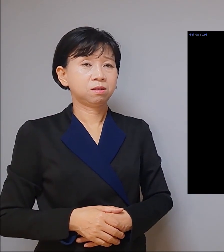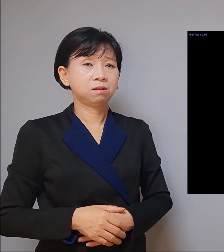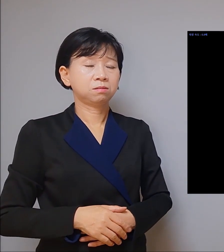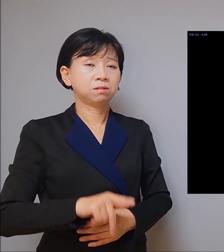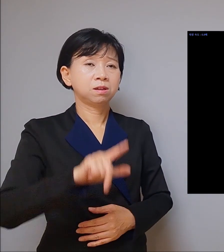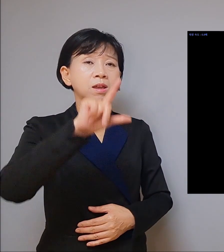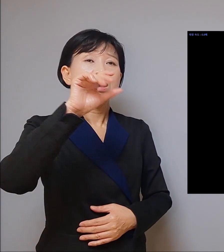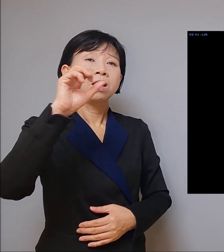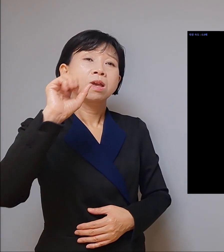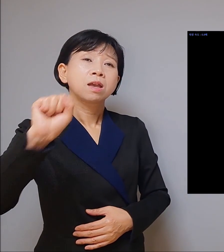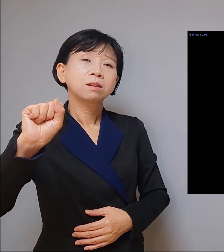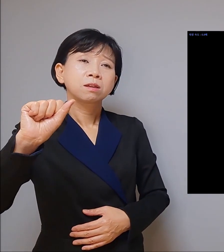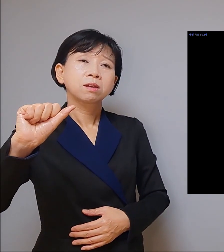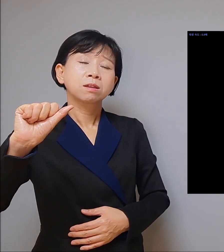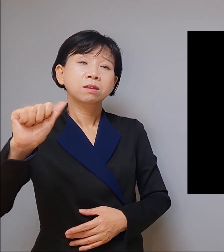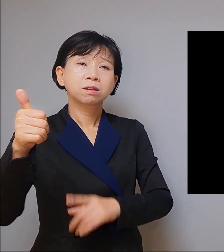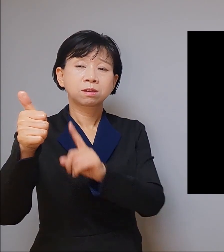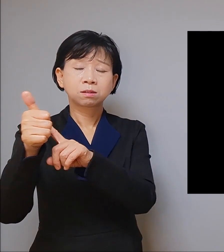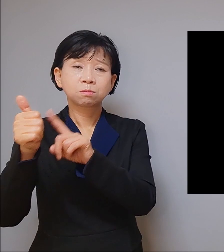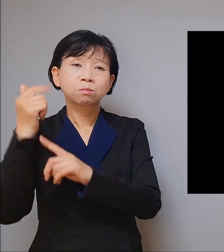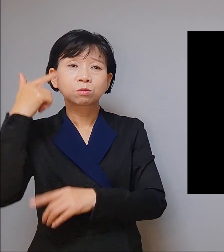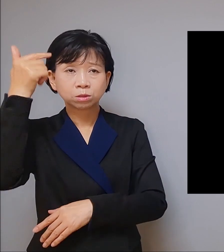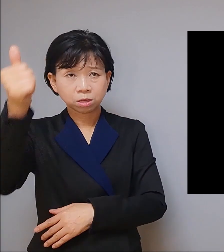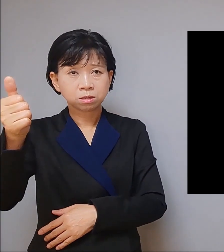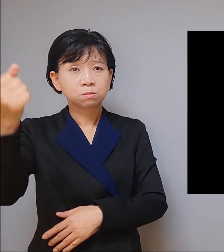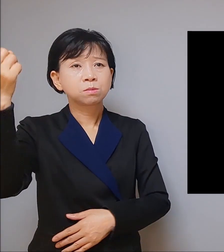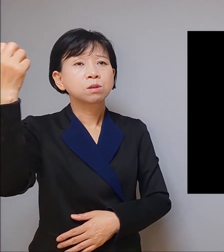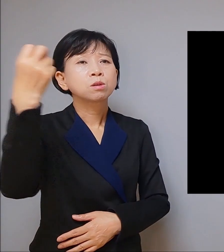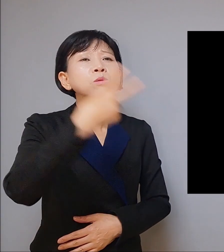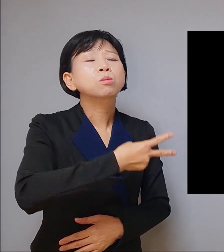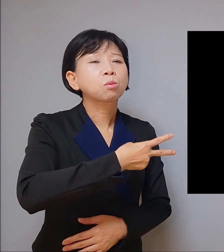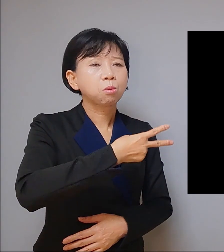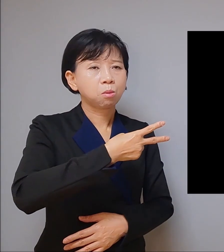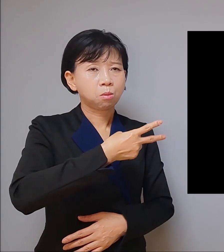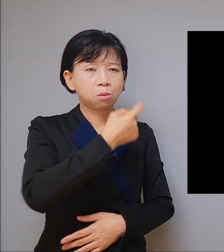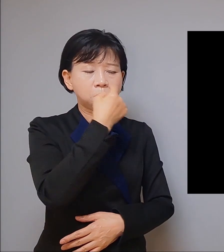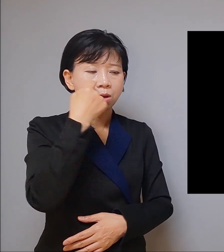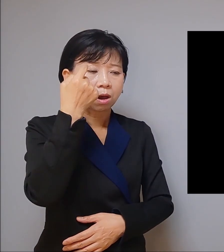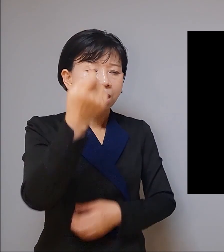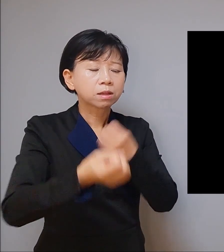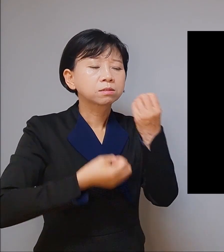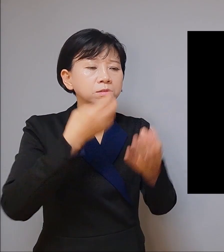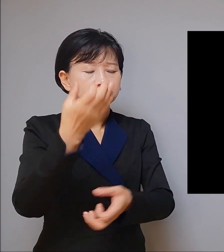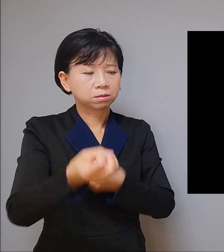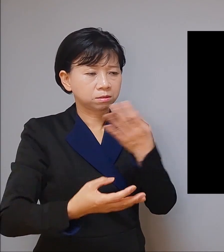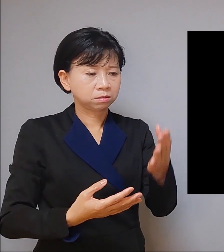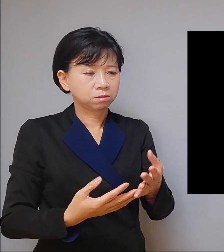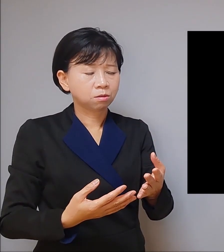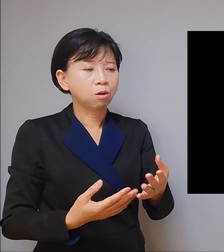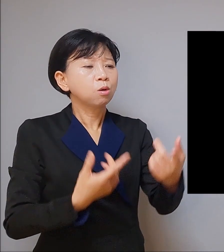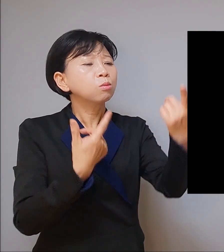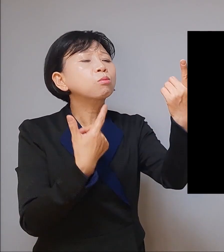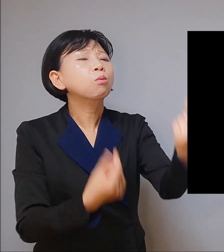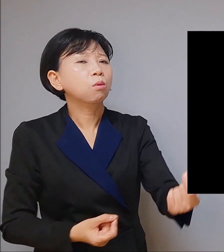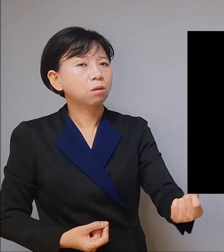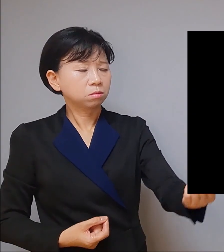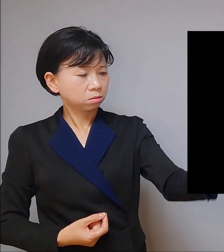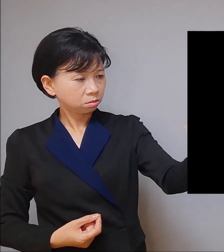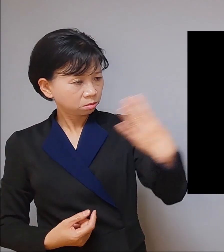설교를 하던 그 목사는 똑같은 간증을 2번 더 듣게 됩니다. 그